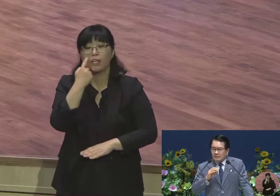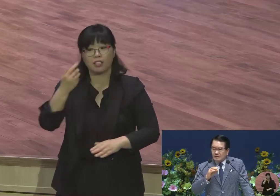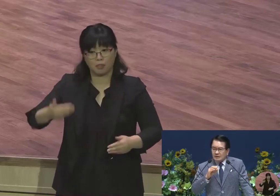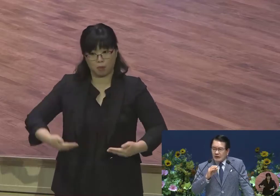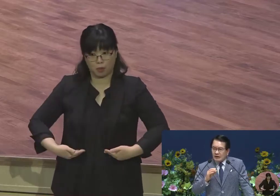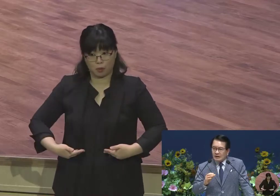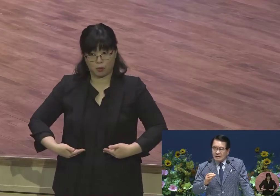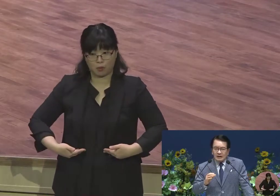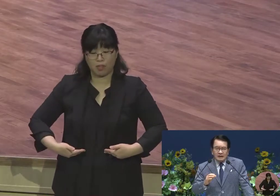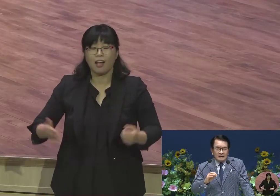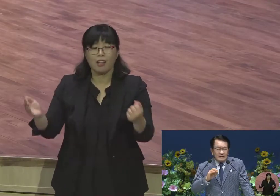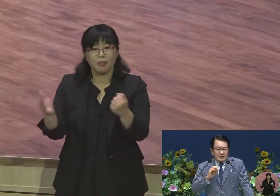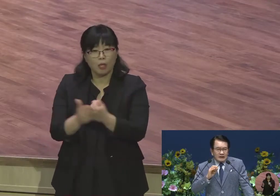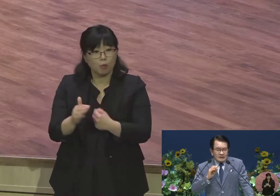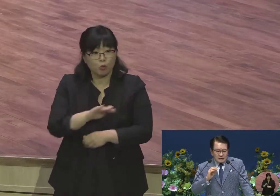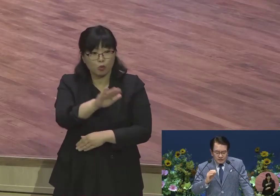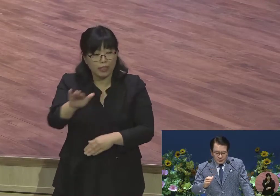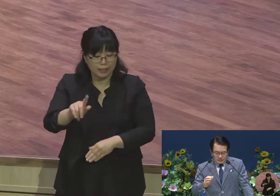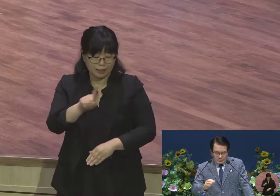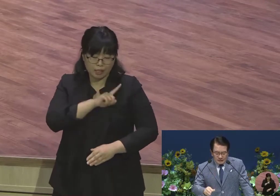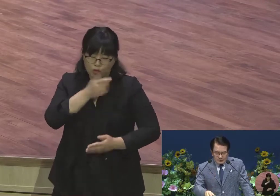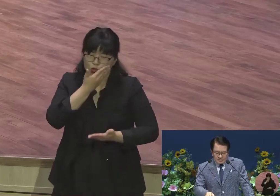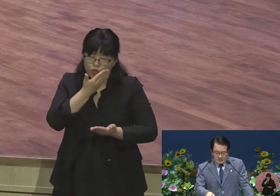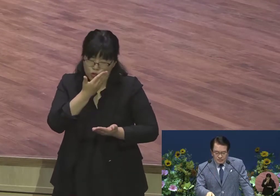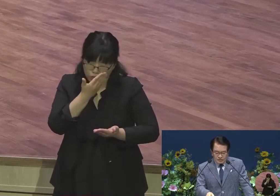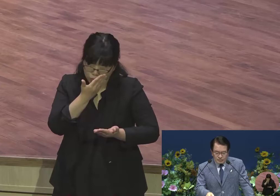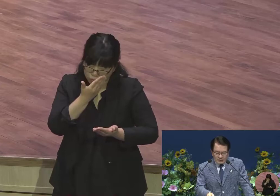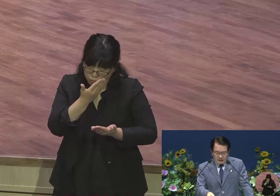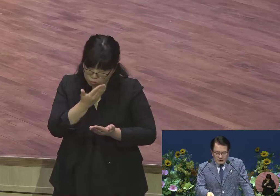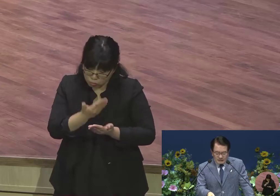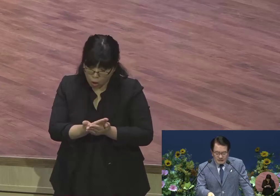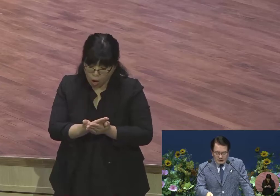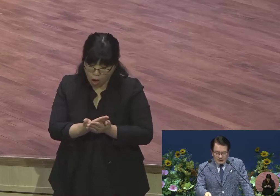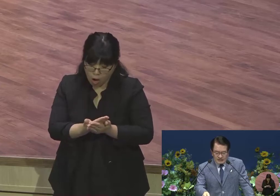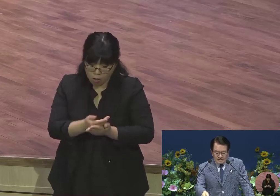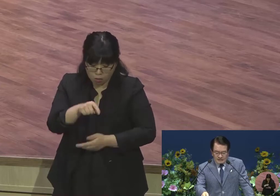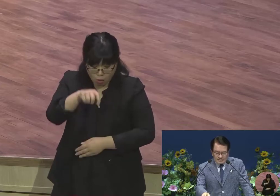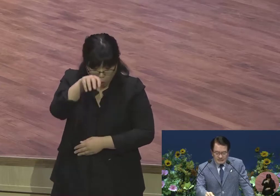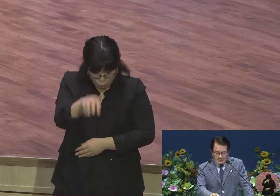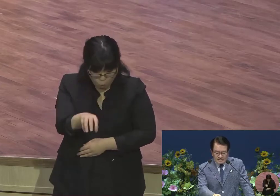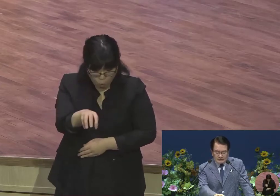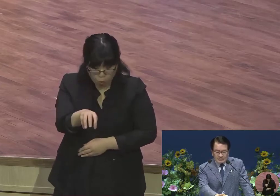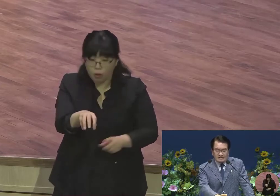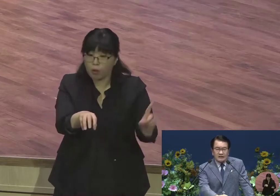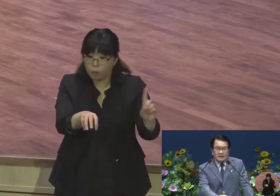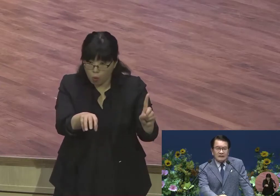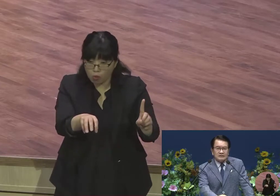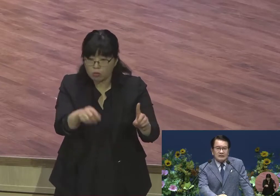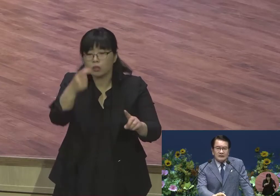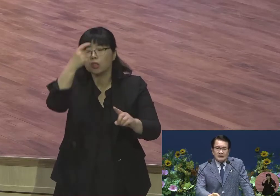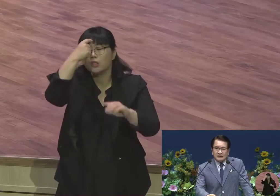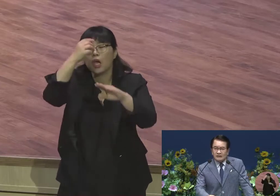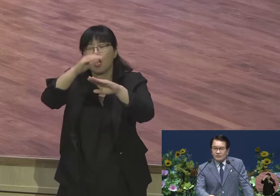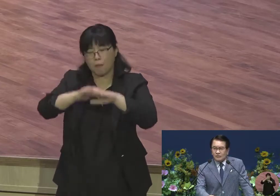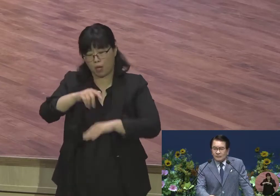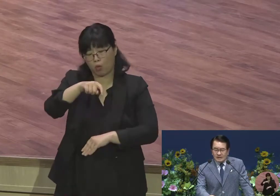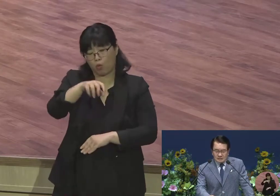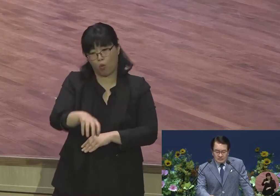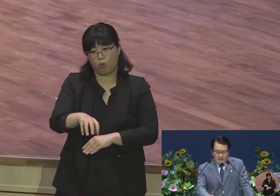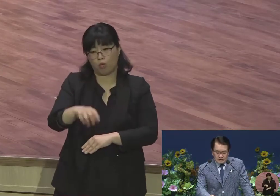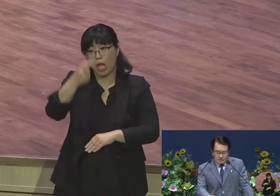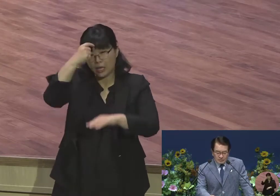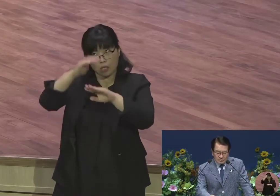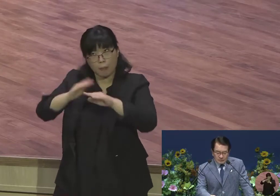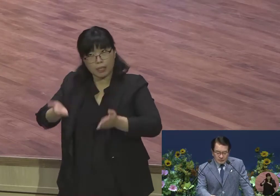때 하나님이 나에게 강단을 통해서 말씀해 주시구나. 이걸 깨달아야 돼. 여러 가지 있지만 시간 관계상 이 정도로